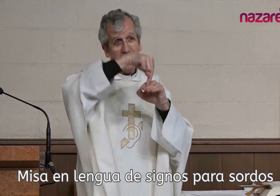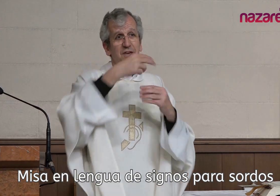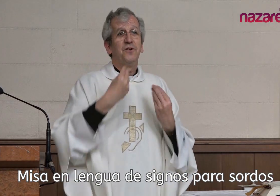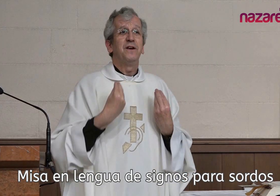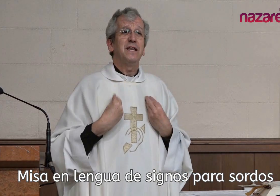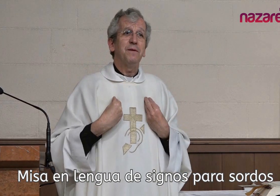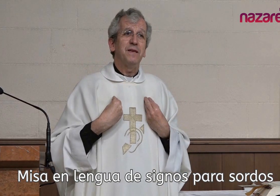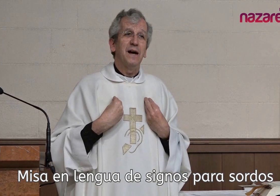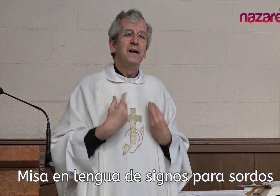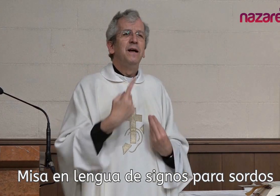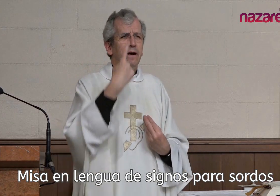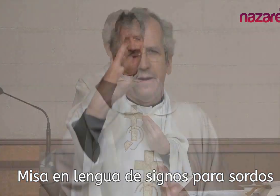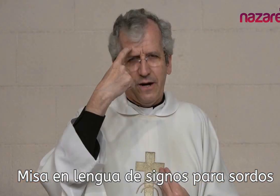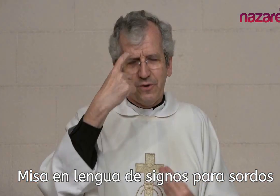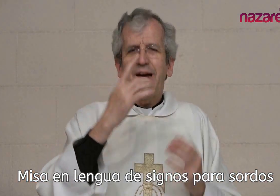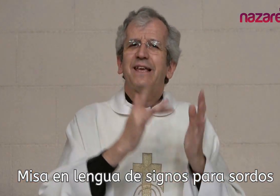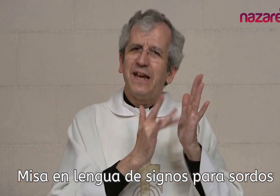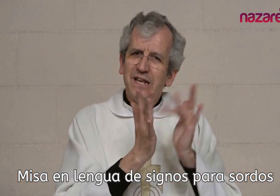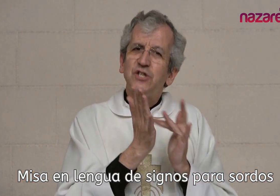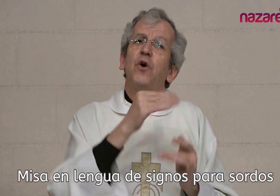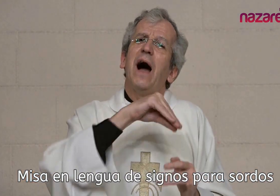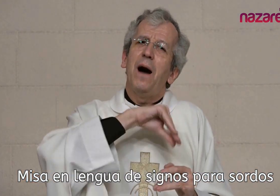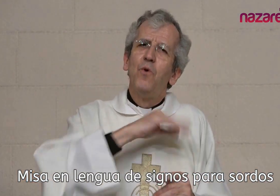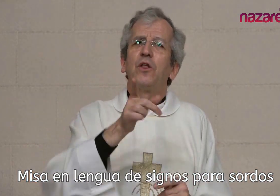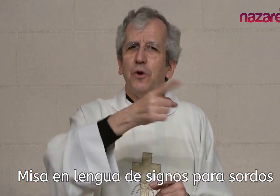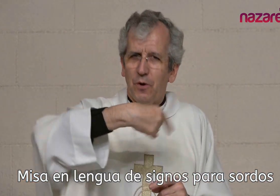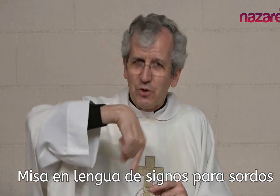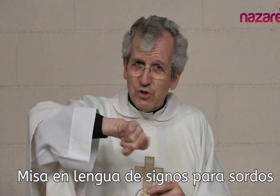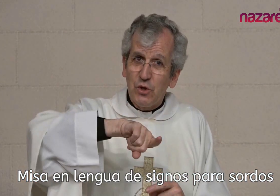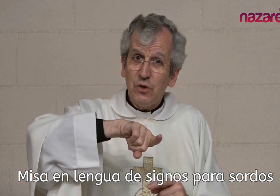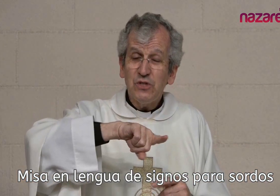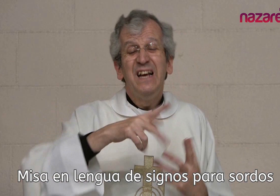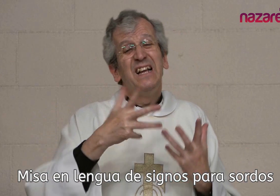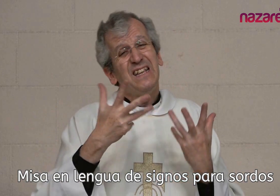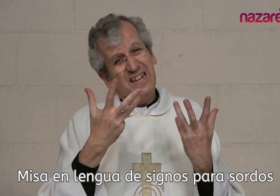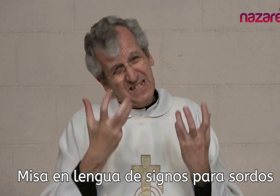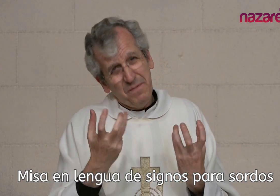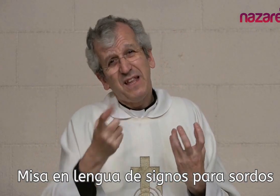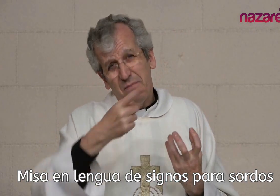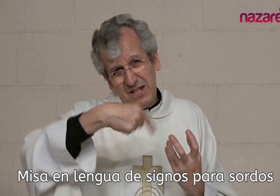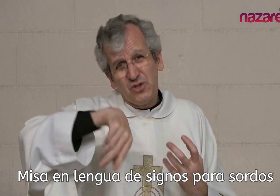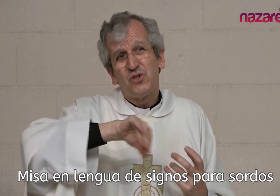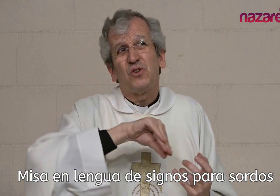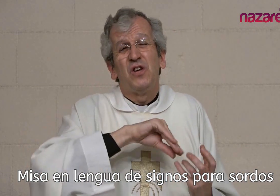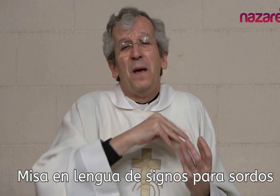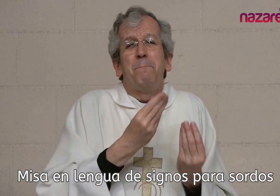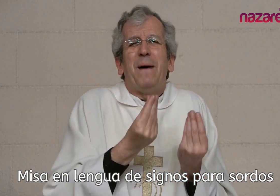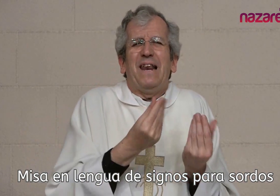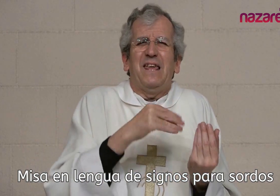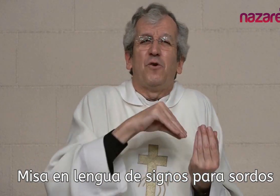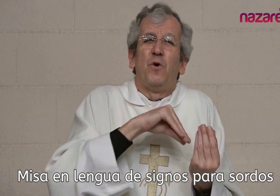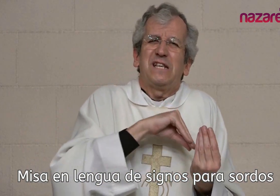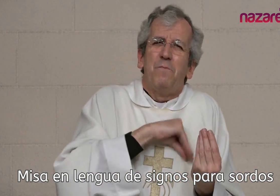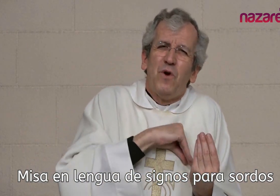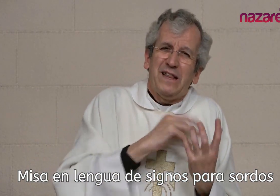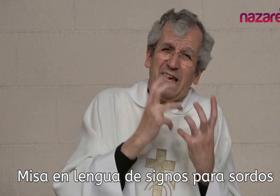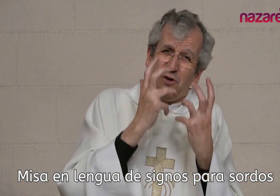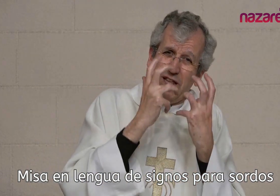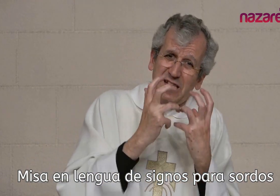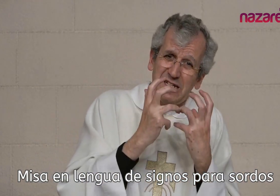resurrección y vida. Recordar que Cristo ha muerto por nosotros. Tristemente a veces nosotros parece como esa muerte que nos